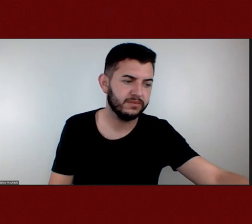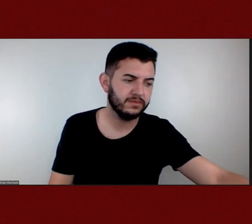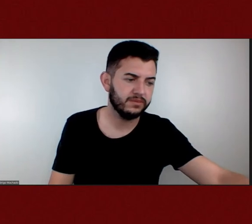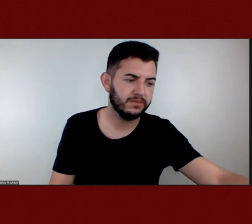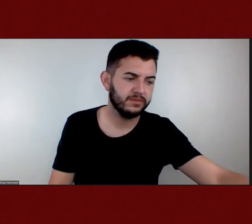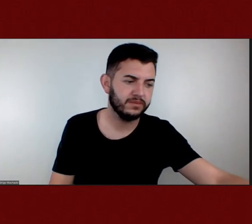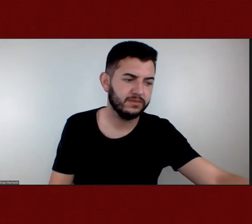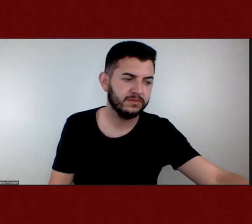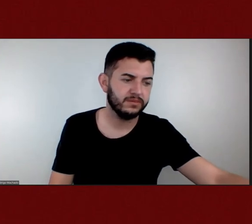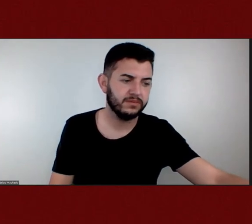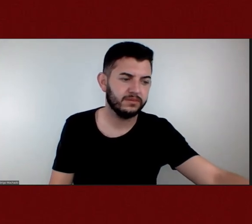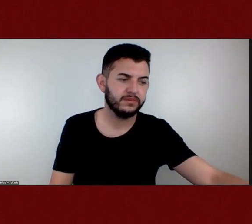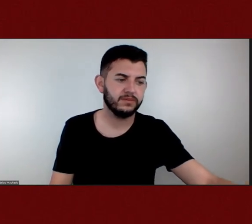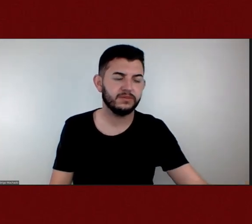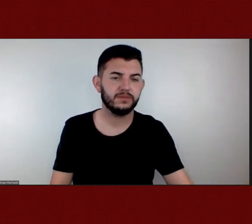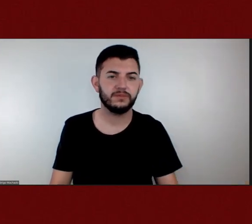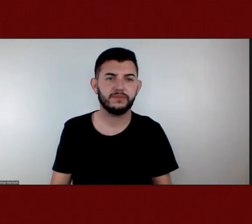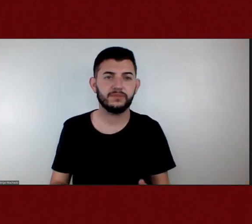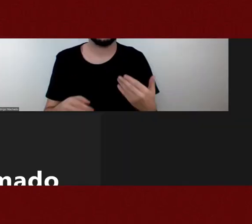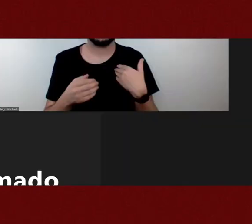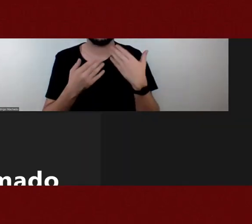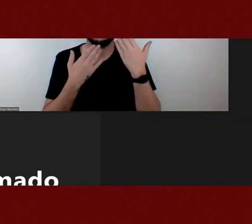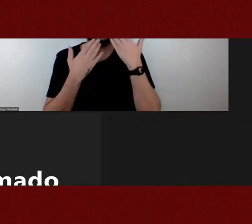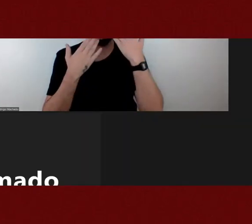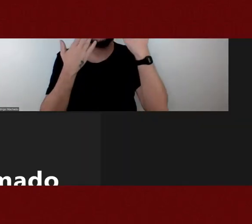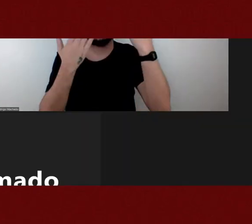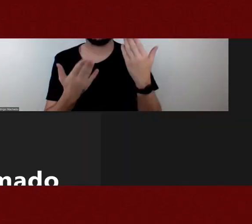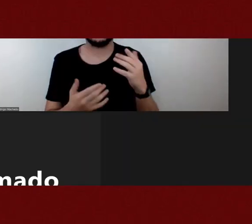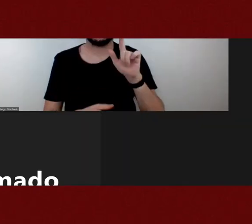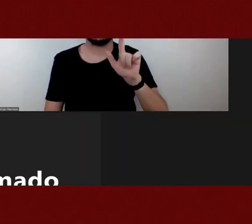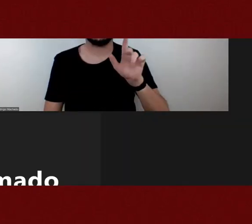Muito obrigado, Luciano.